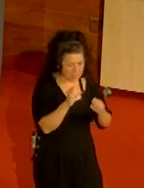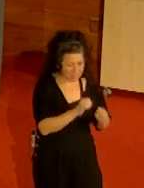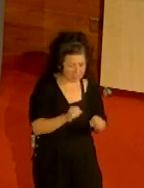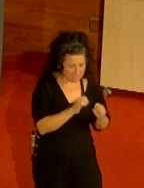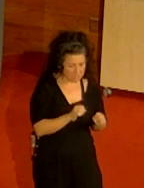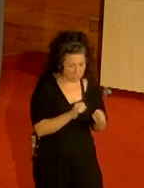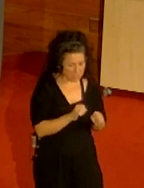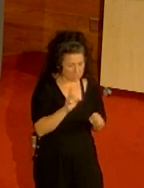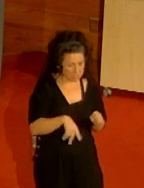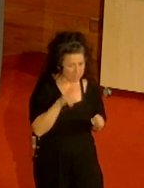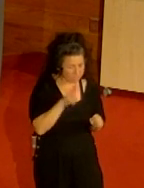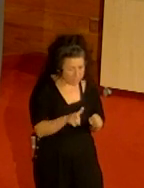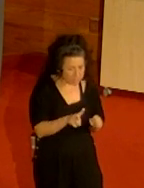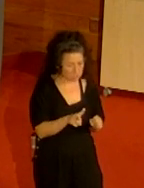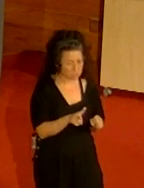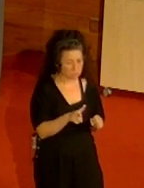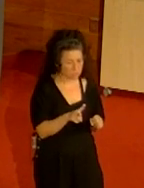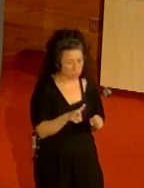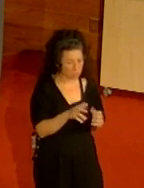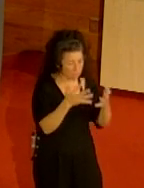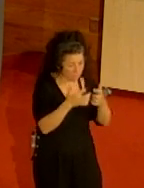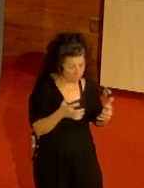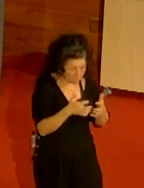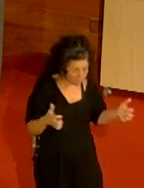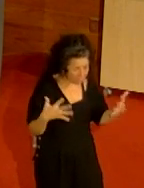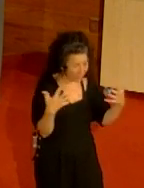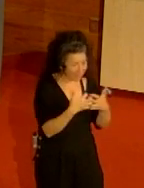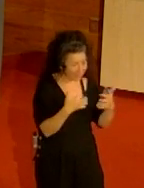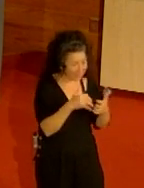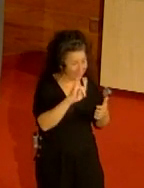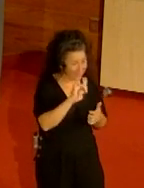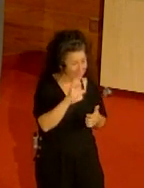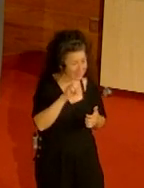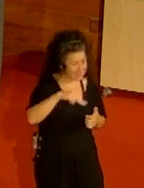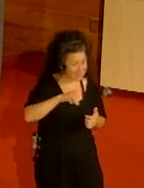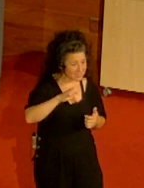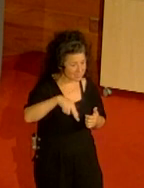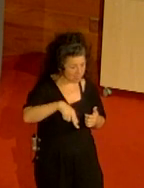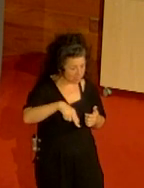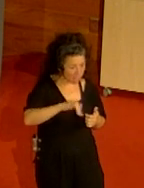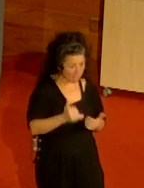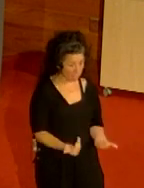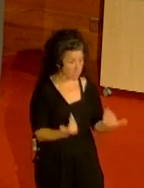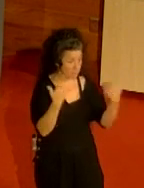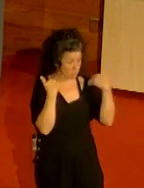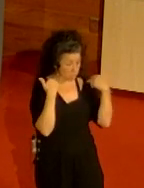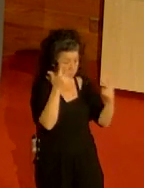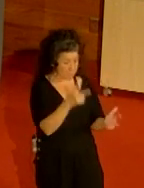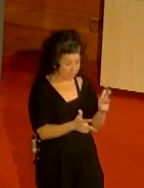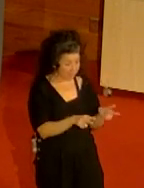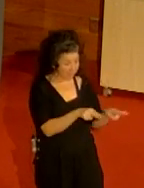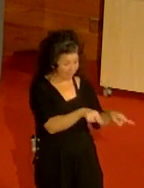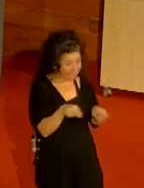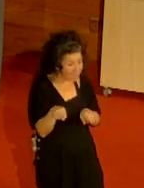También vemos crónicas con la guerra de Yemen, donde hay responsables vascos, hay armas vascas en Yemen,